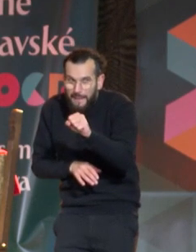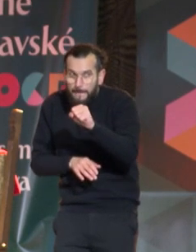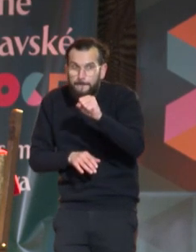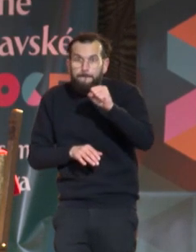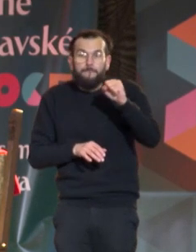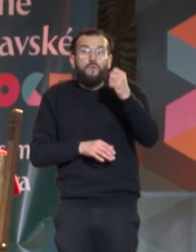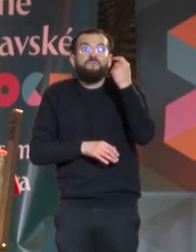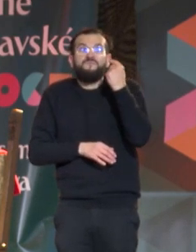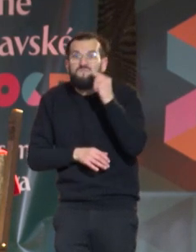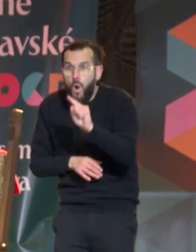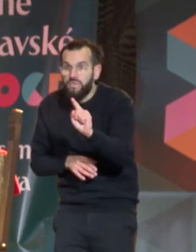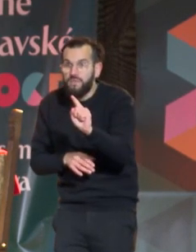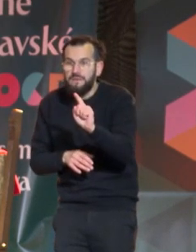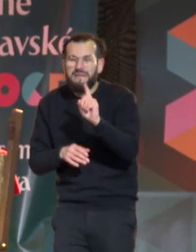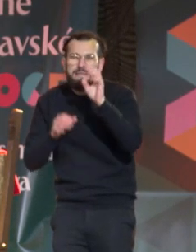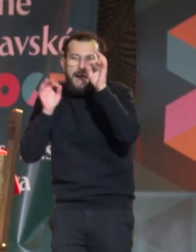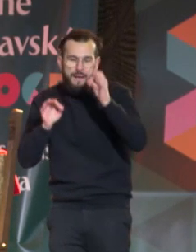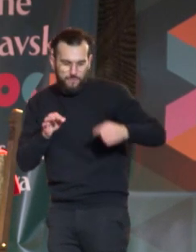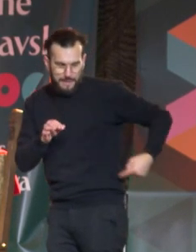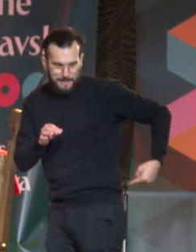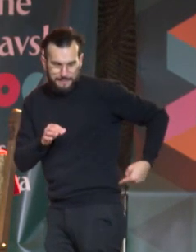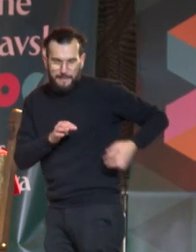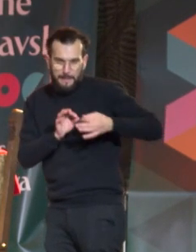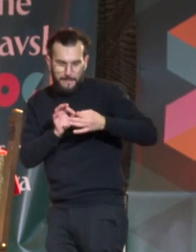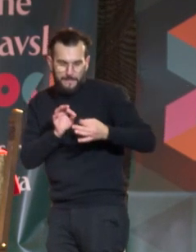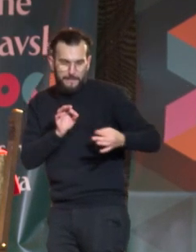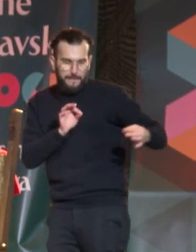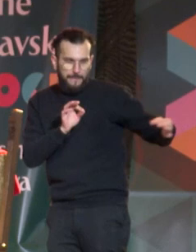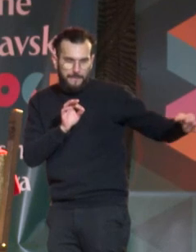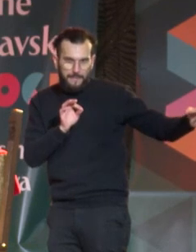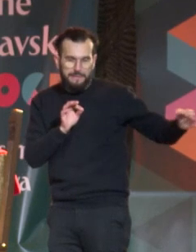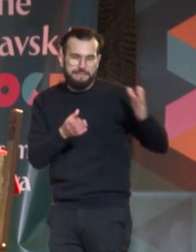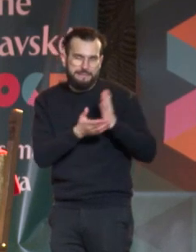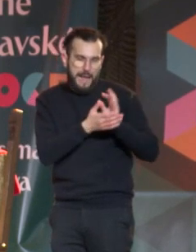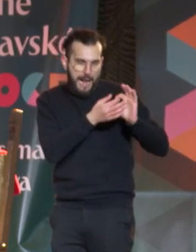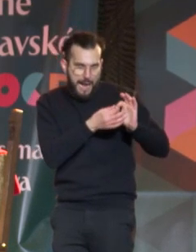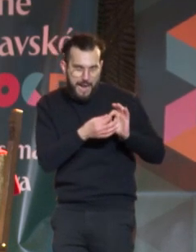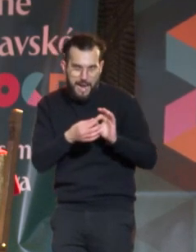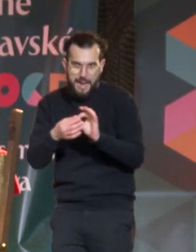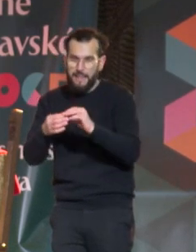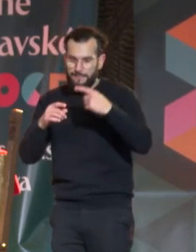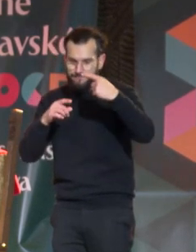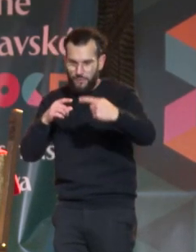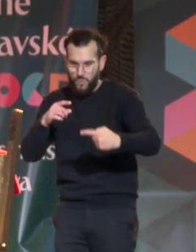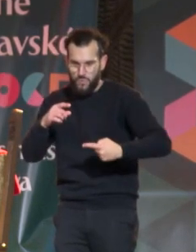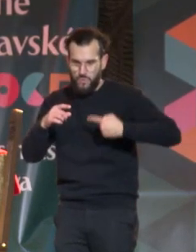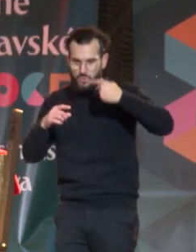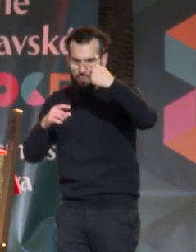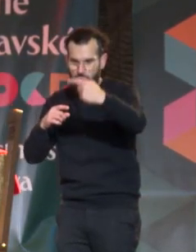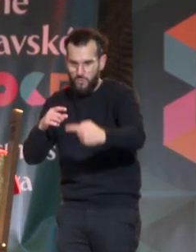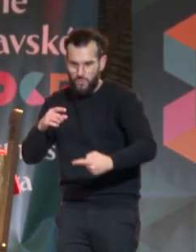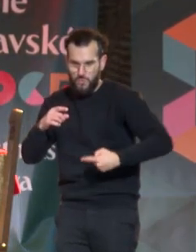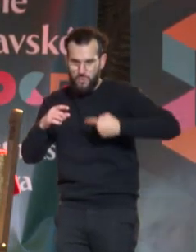Iba navíjak na povrázok, ktorý mám pripnutý vzadu na nohaviciach, sa v chodbe otáča a ticho cvaká, keď